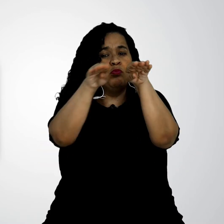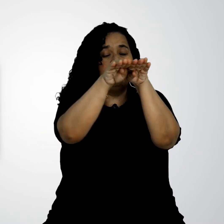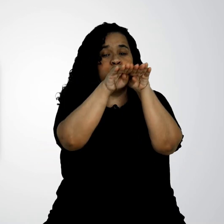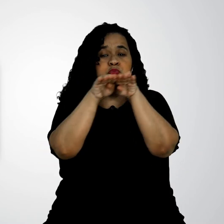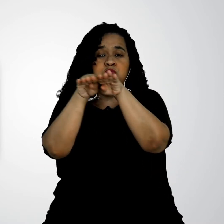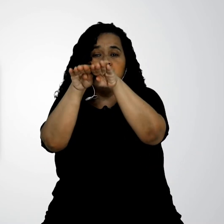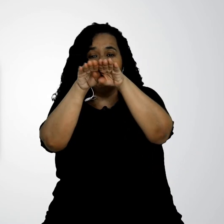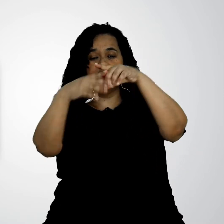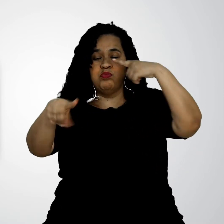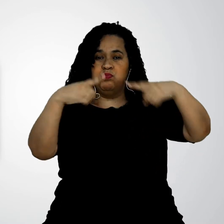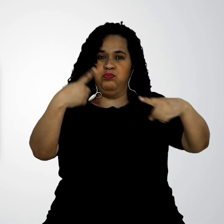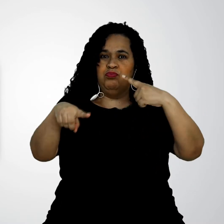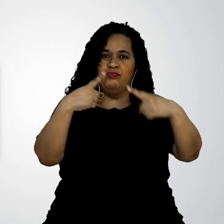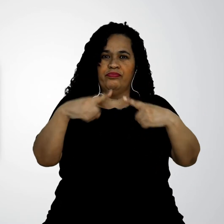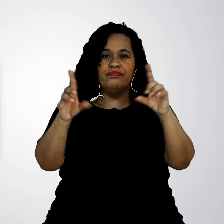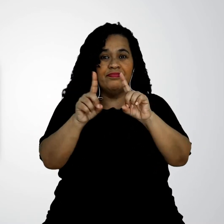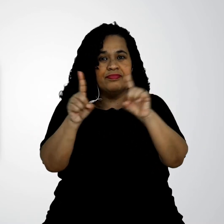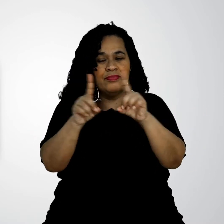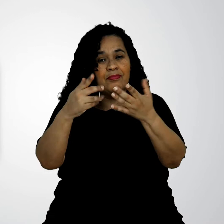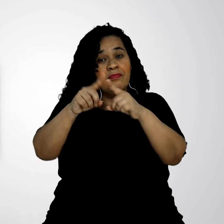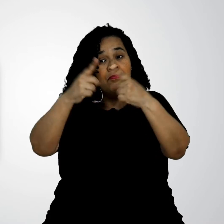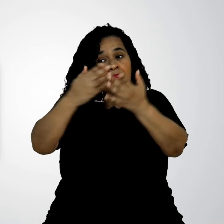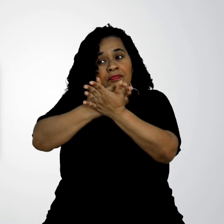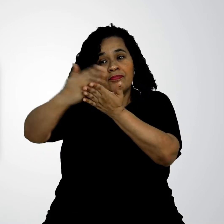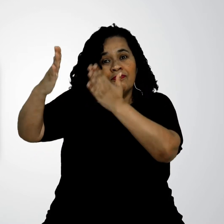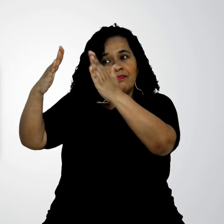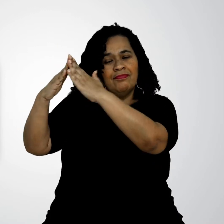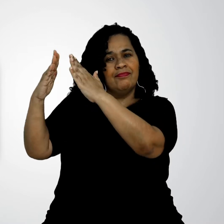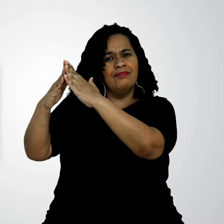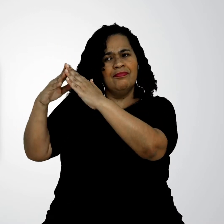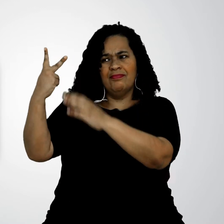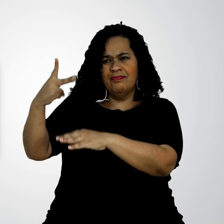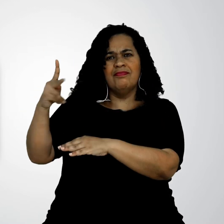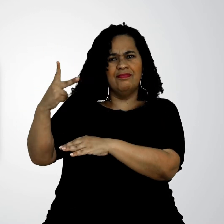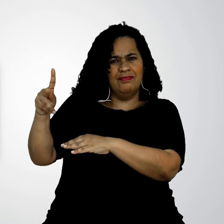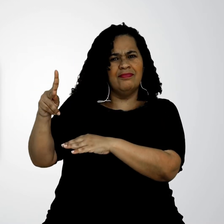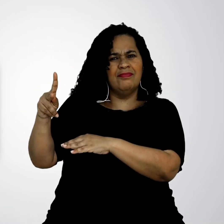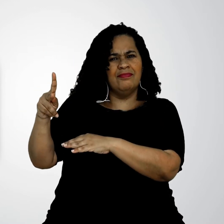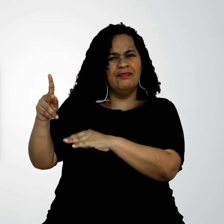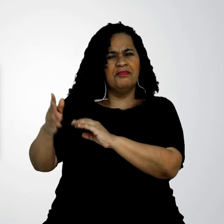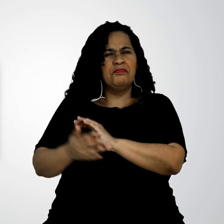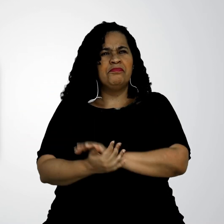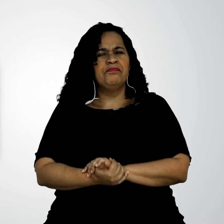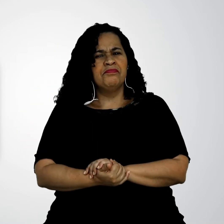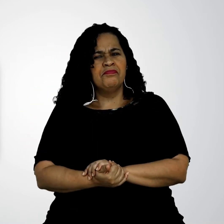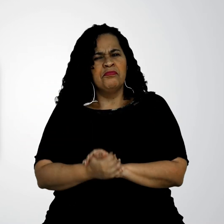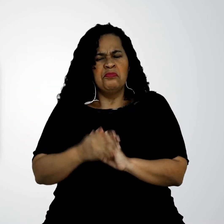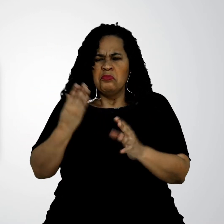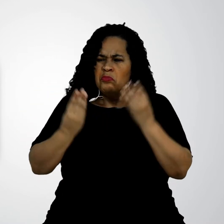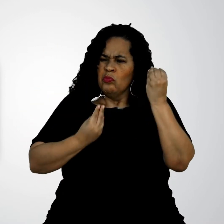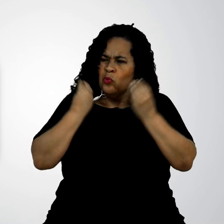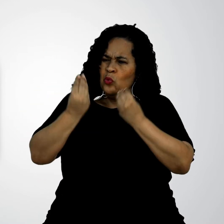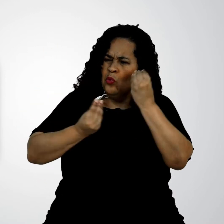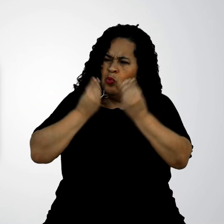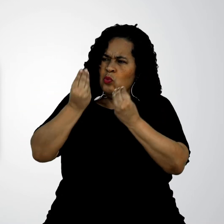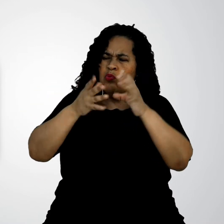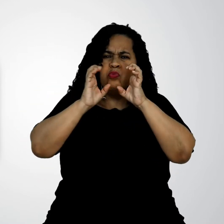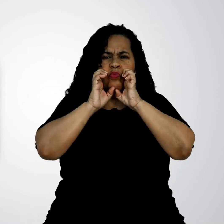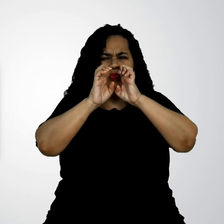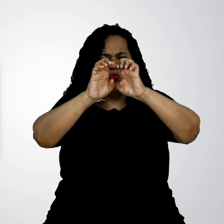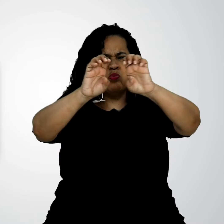a sociedade, ela vai acontecendo em casa, né? Aí ele chega a comentar o seguinte: como que o evangelho expande